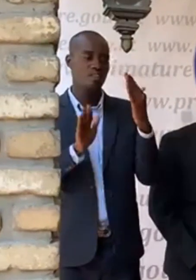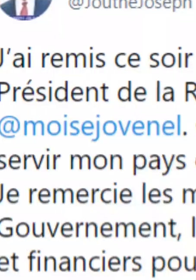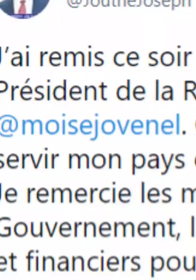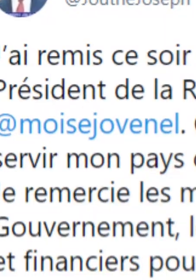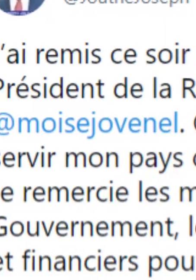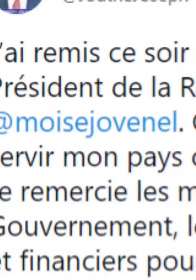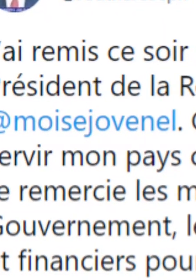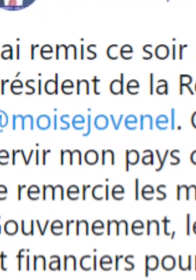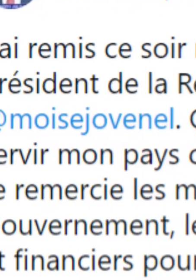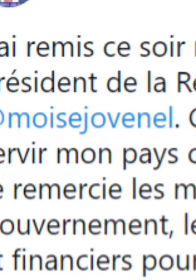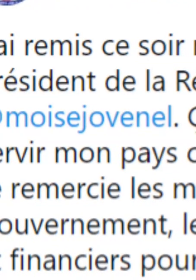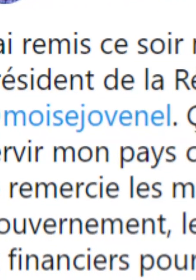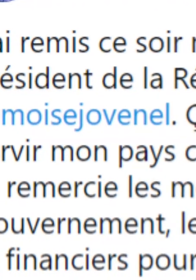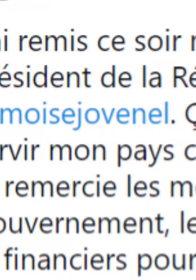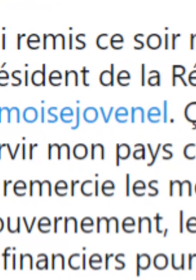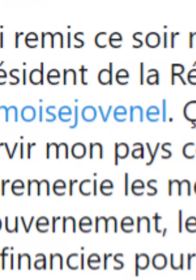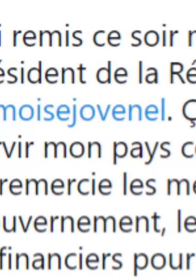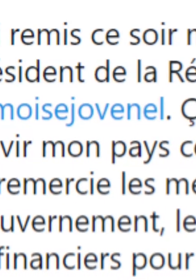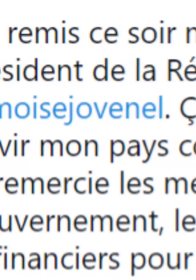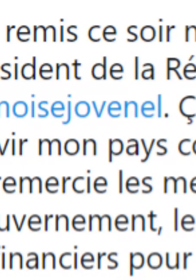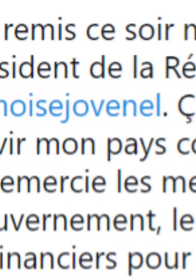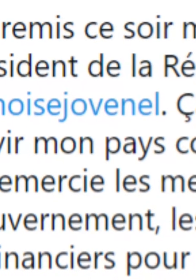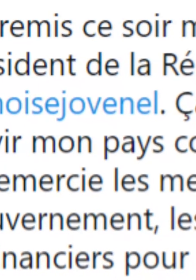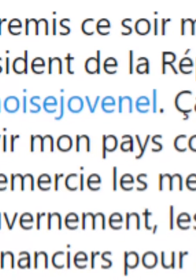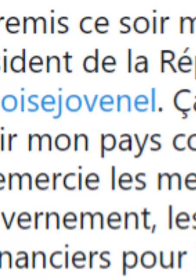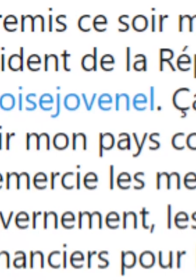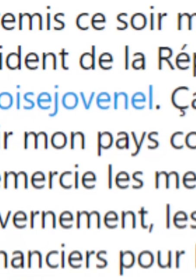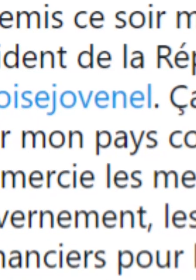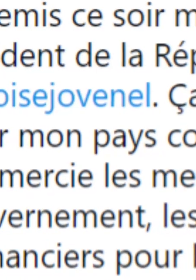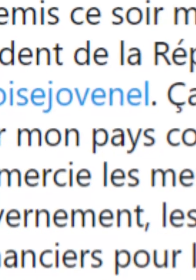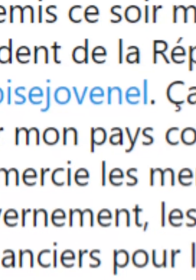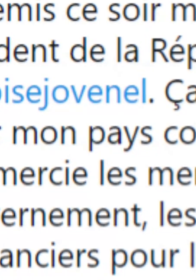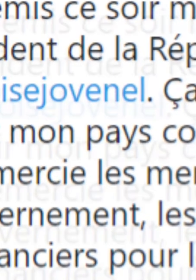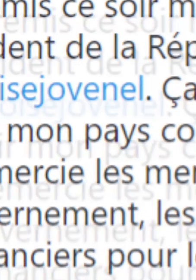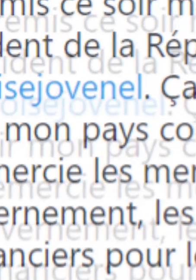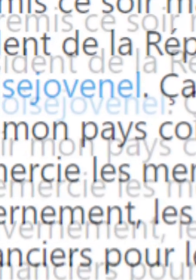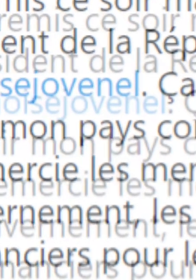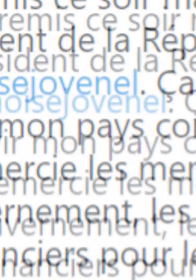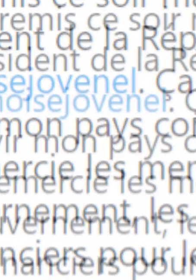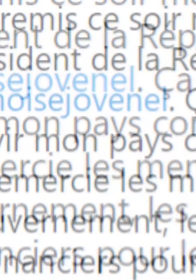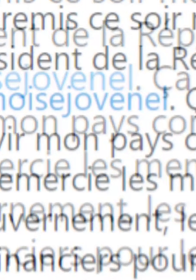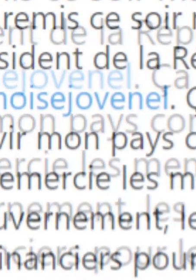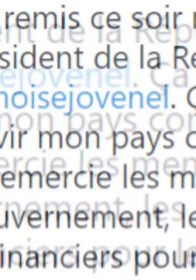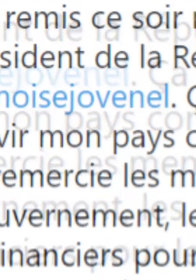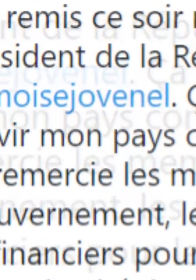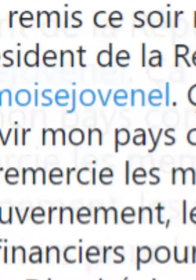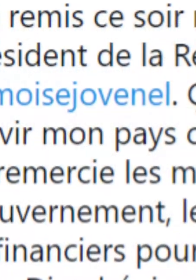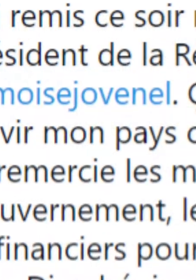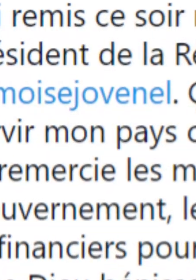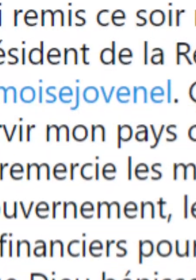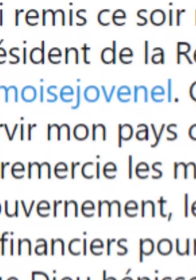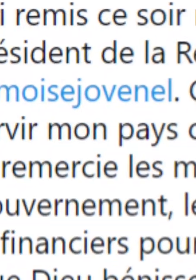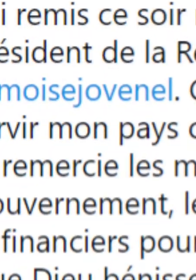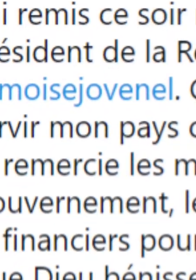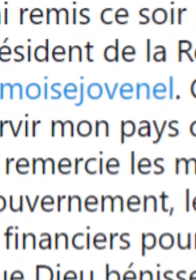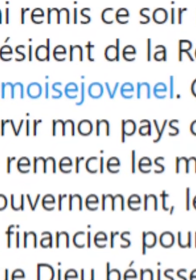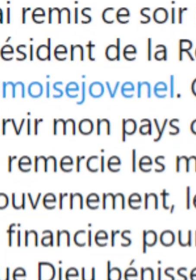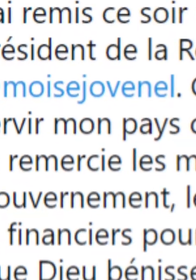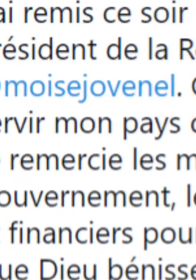que c'est réellement premier ministre Joseph Jout qui était incapable pour te rempli